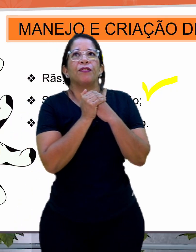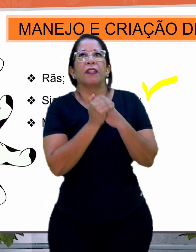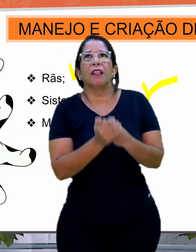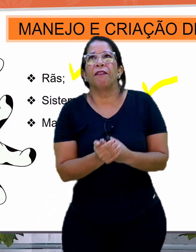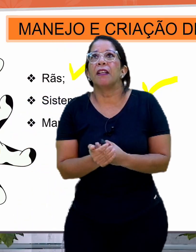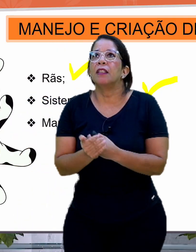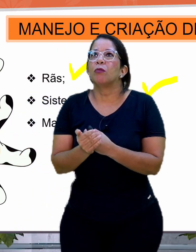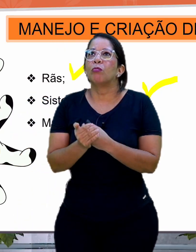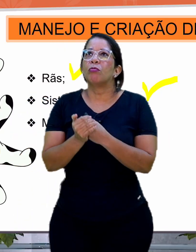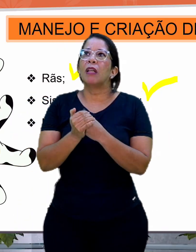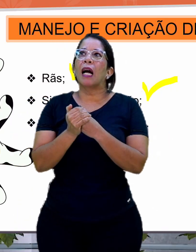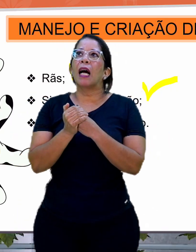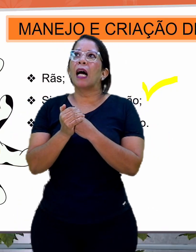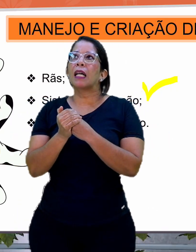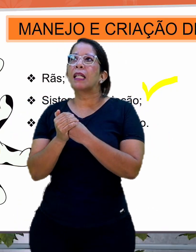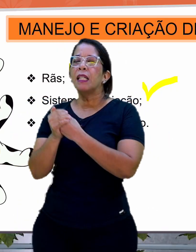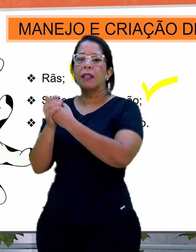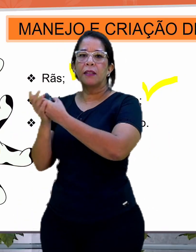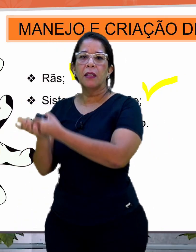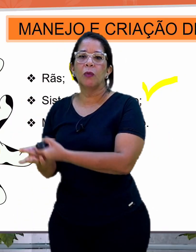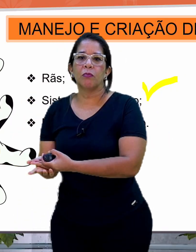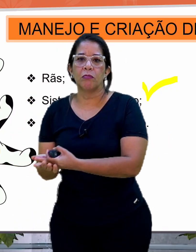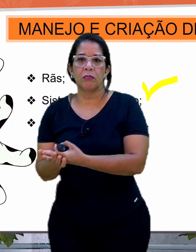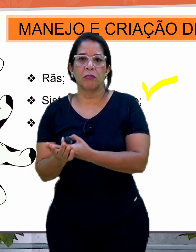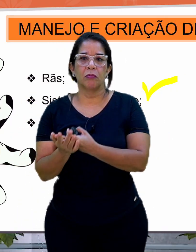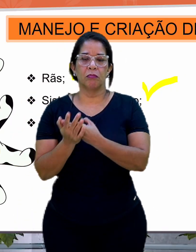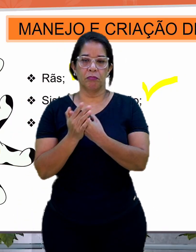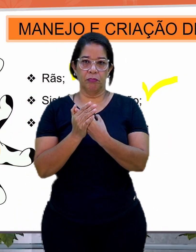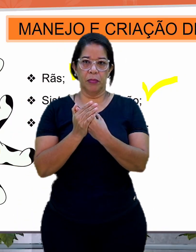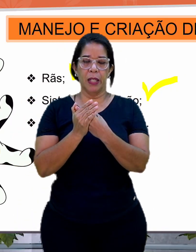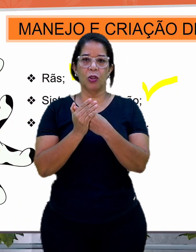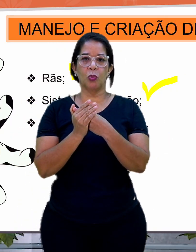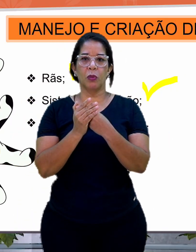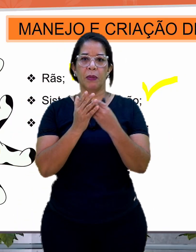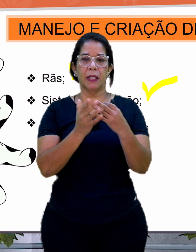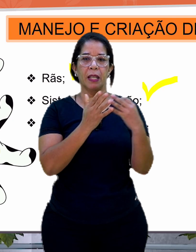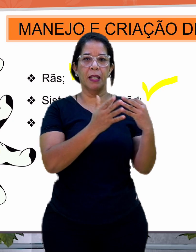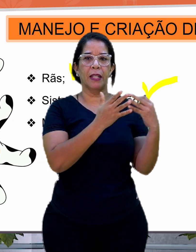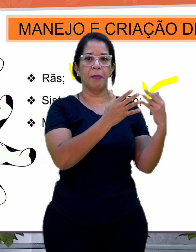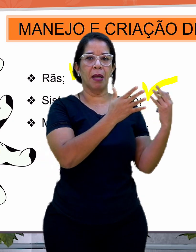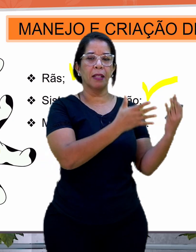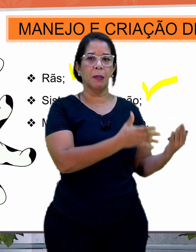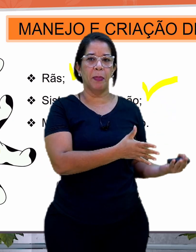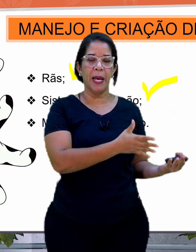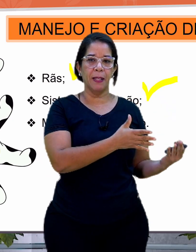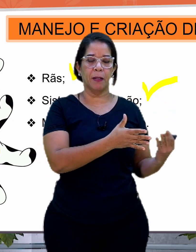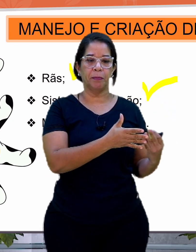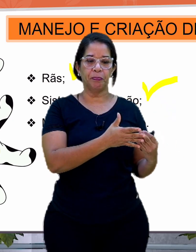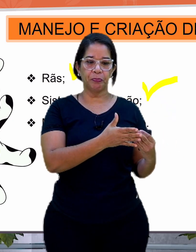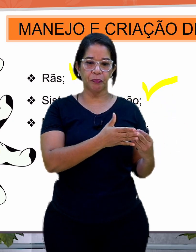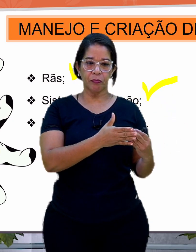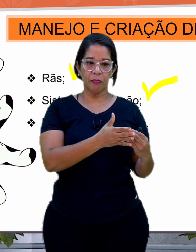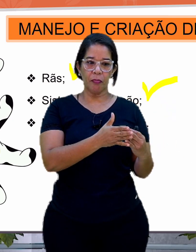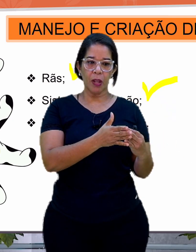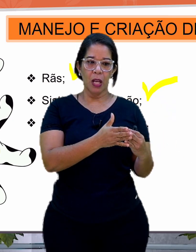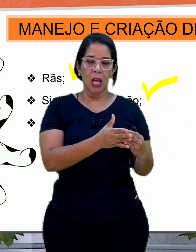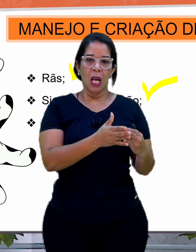Que quando a gente está falando da criação, né, de uma determinada